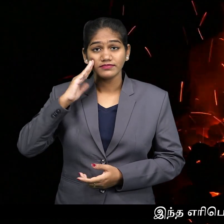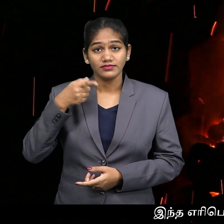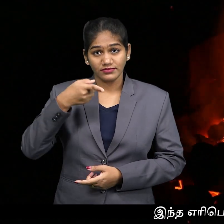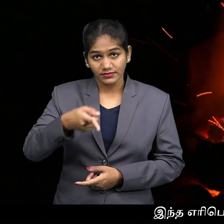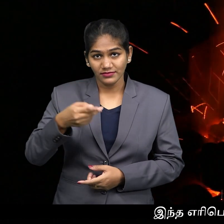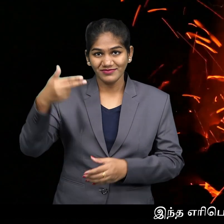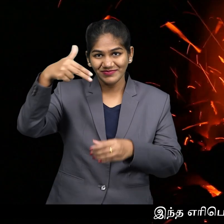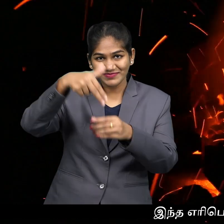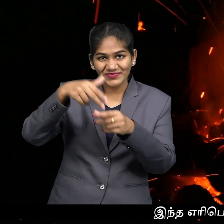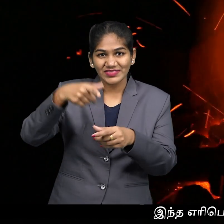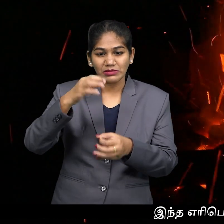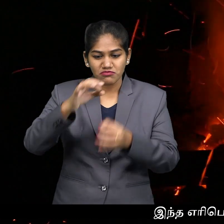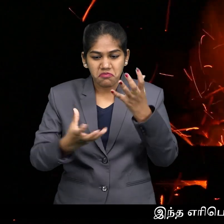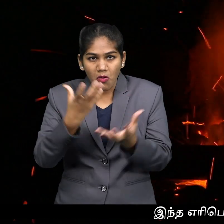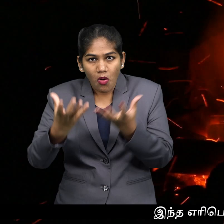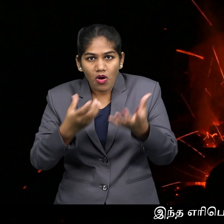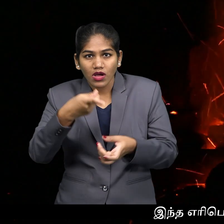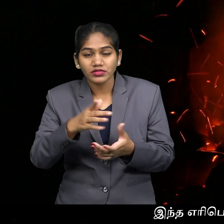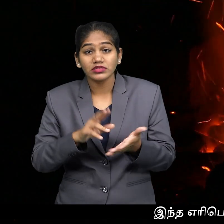இந்த எரிபொருட்களை எரிக்கும்போது